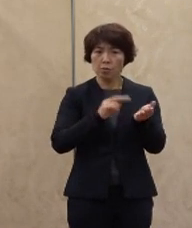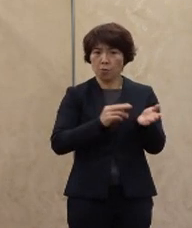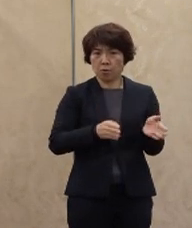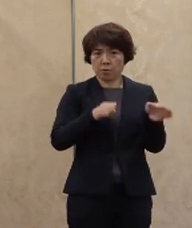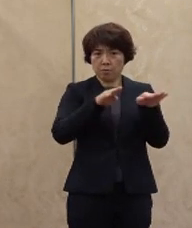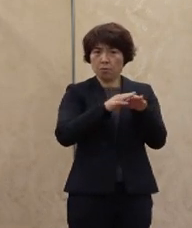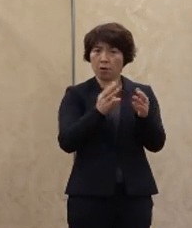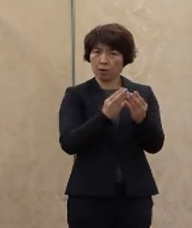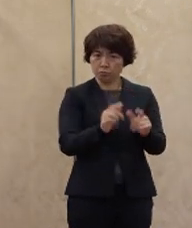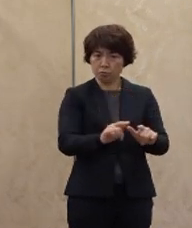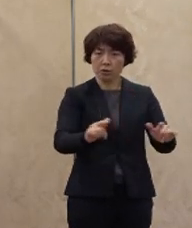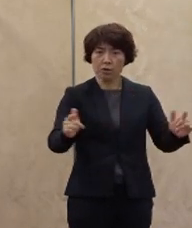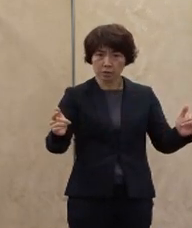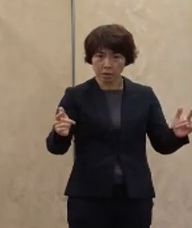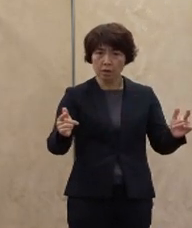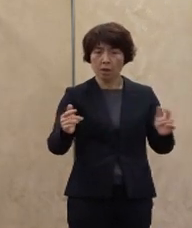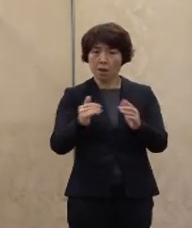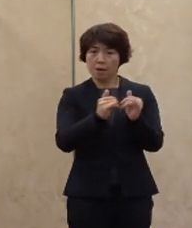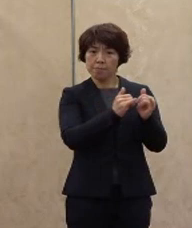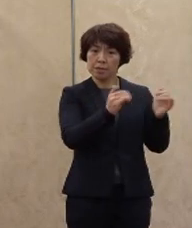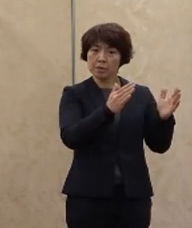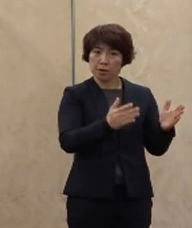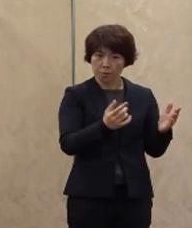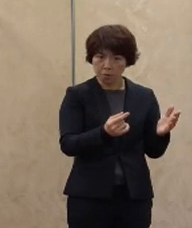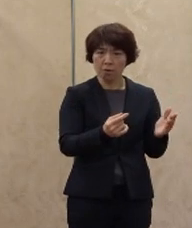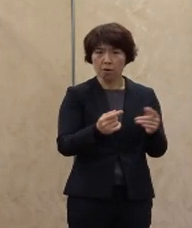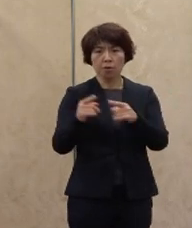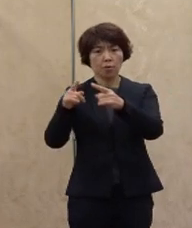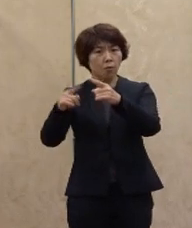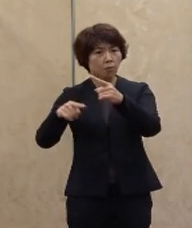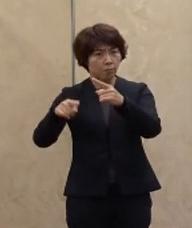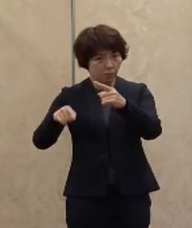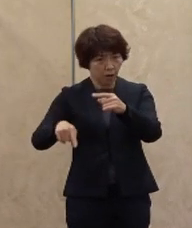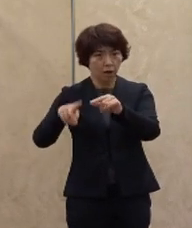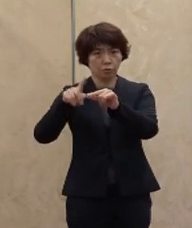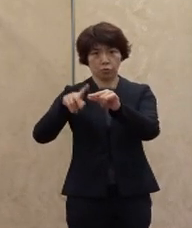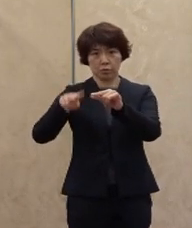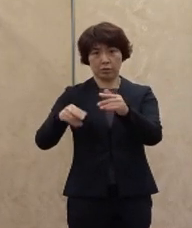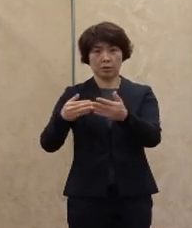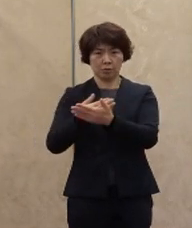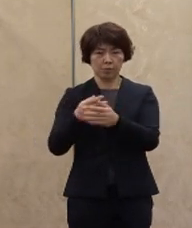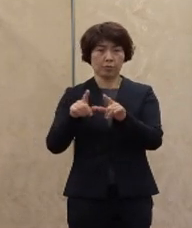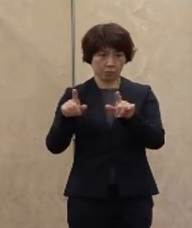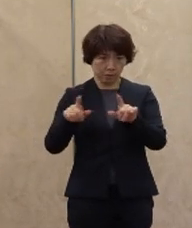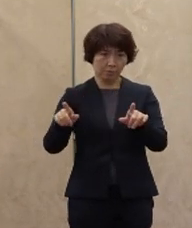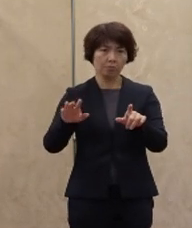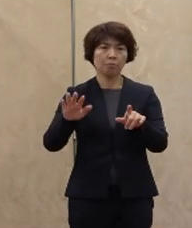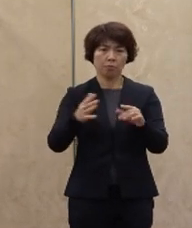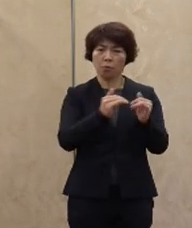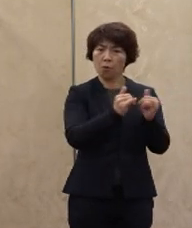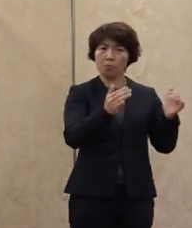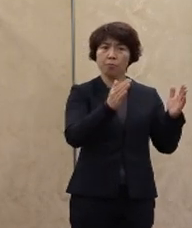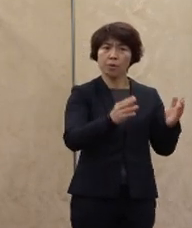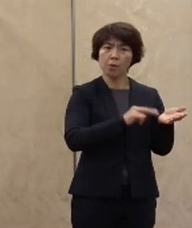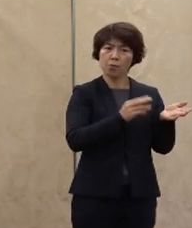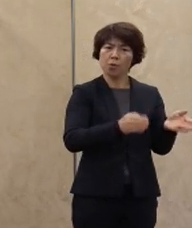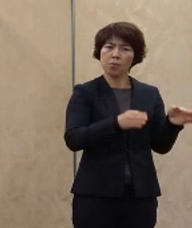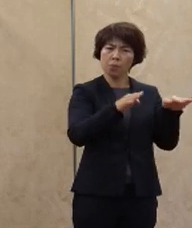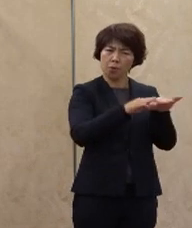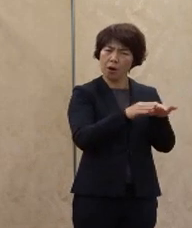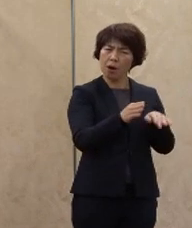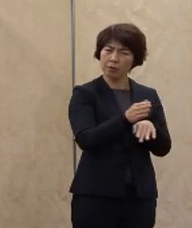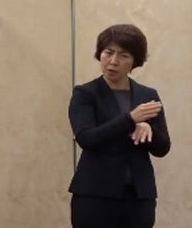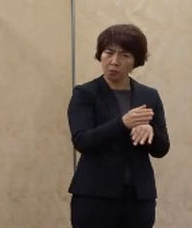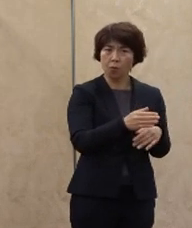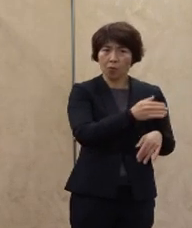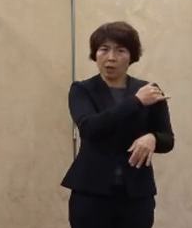もそのやっぱり公的公立病院が主軸になるのは当然だとは思いますけども、その中でもやっぱり民間病院も一定程度はその役